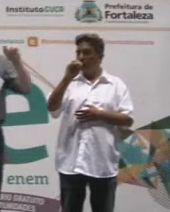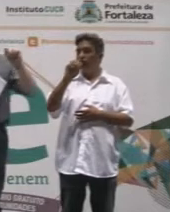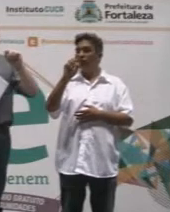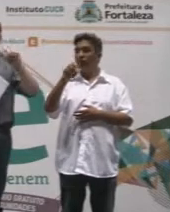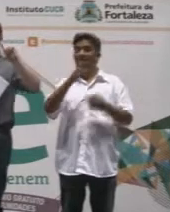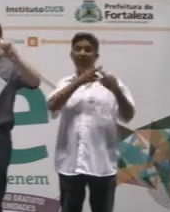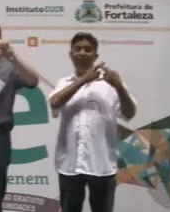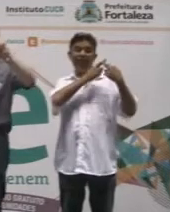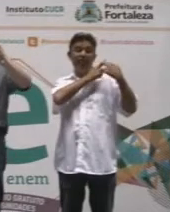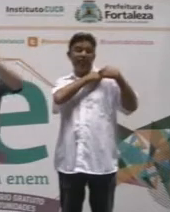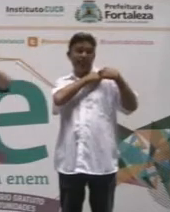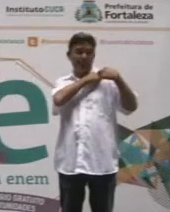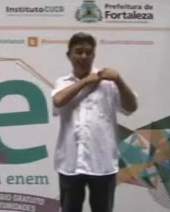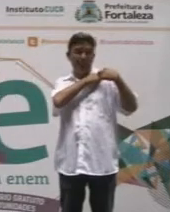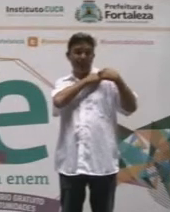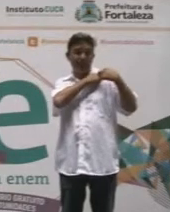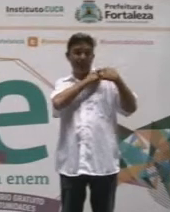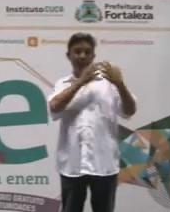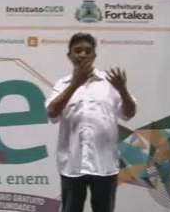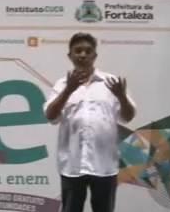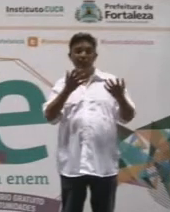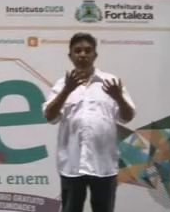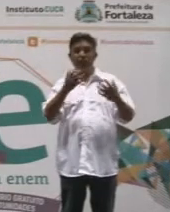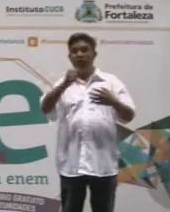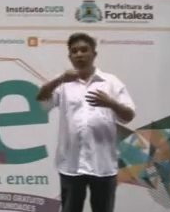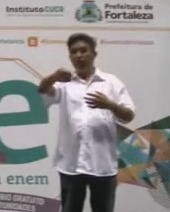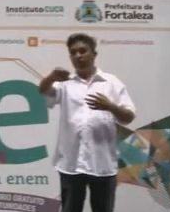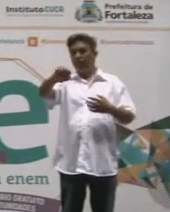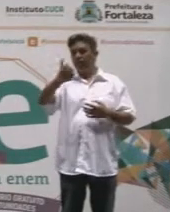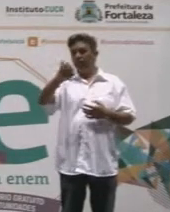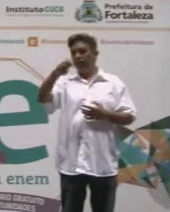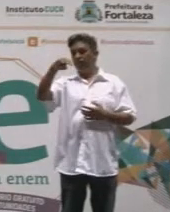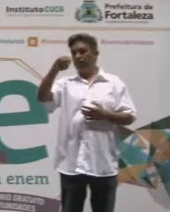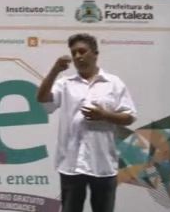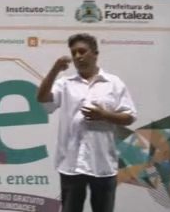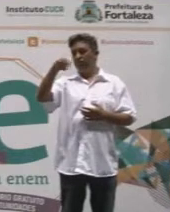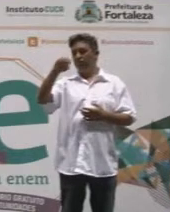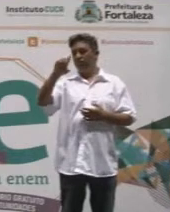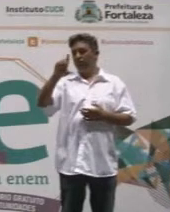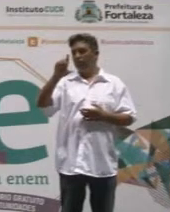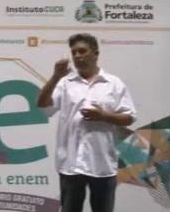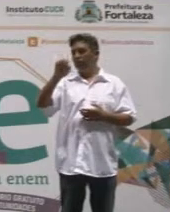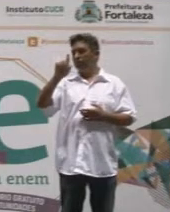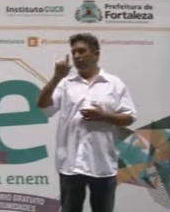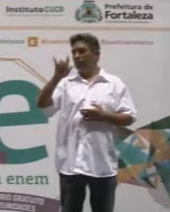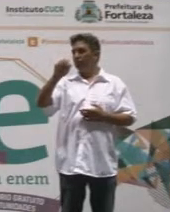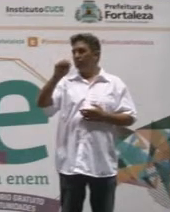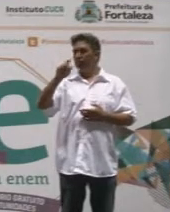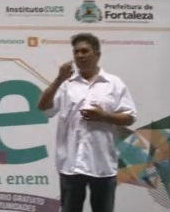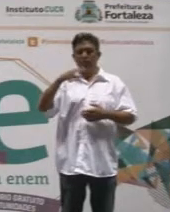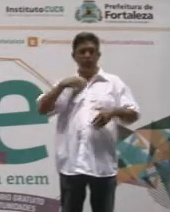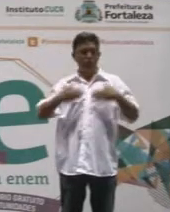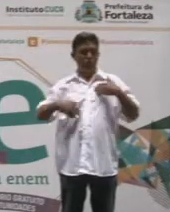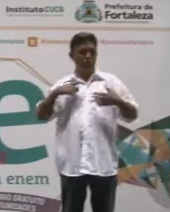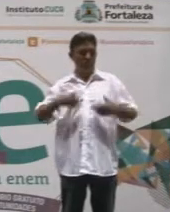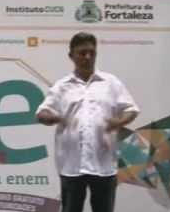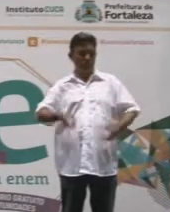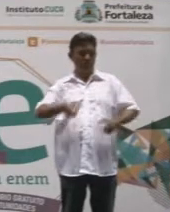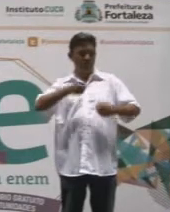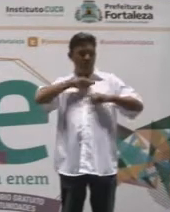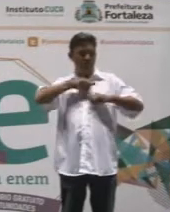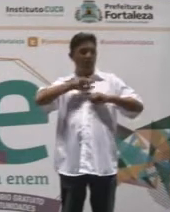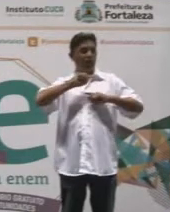que é responsável por mediar toda a nossa defesa imunológica. Quando o corpo está infectado, ele promove a liberação